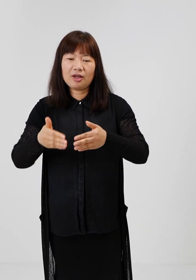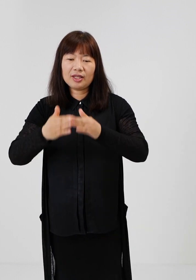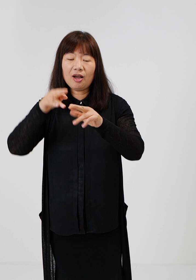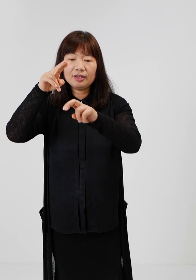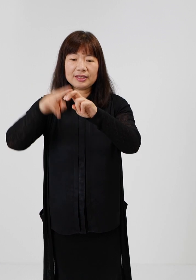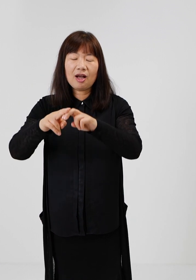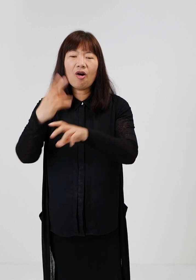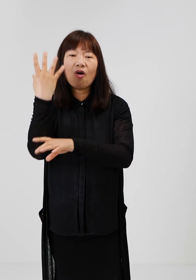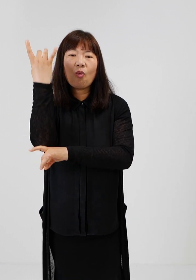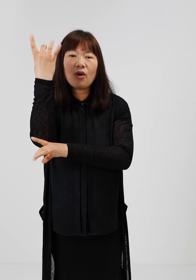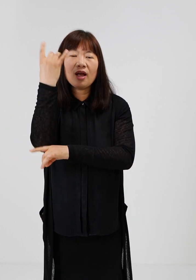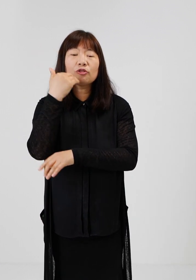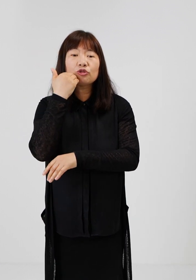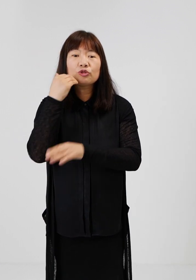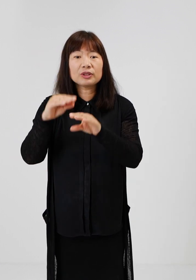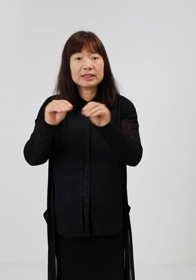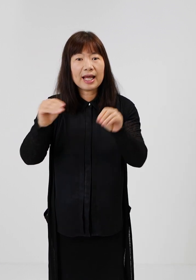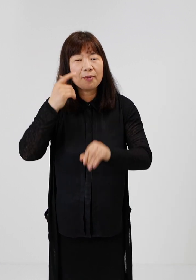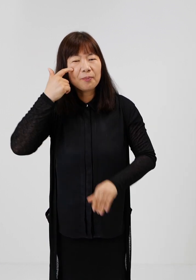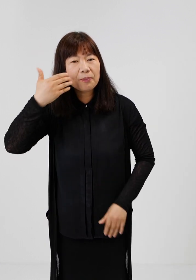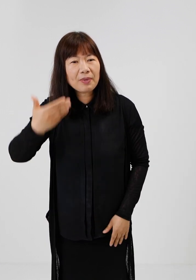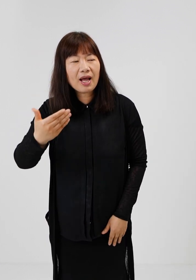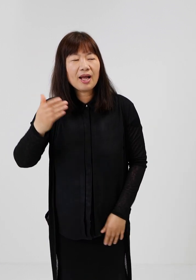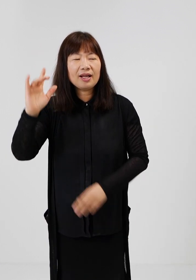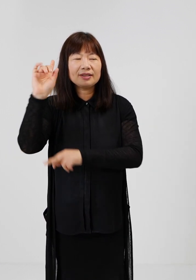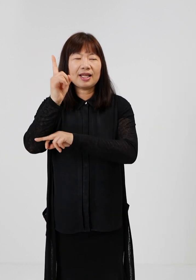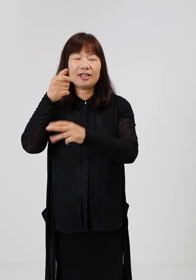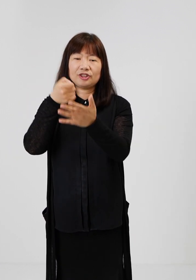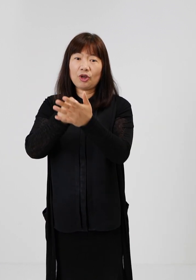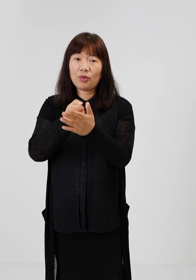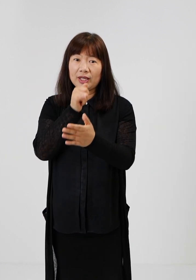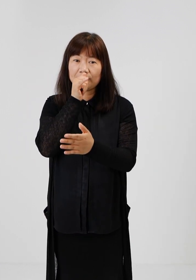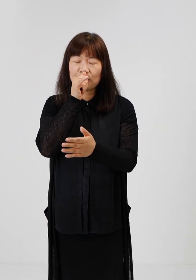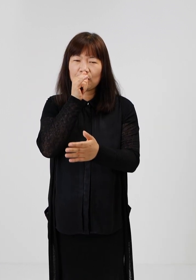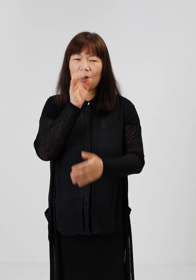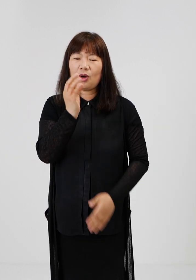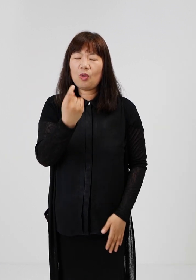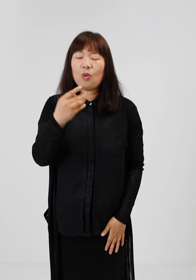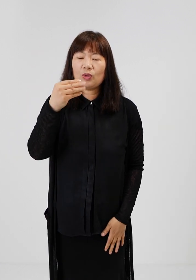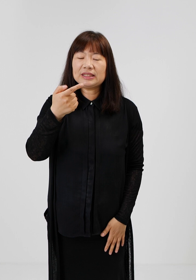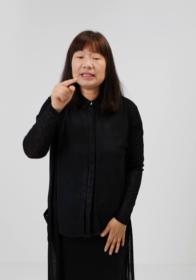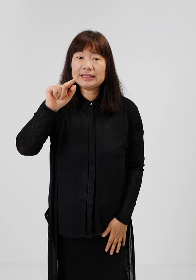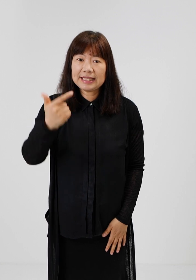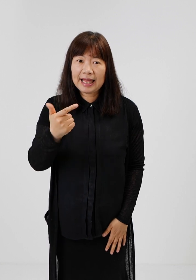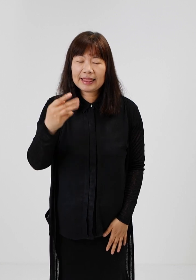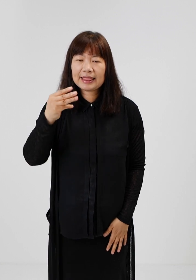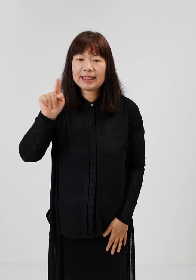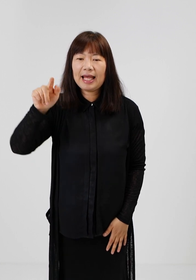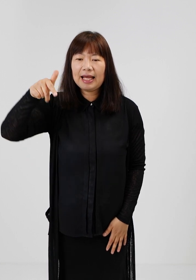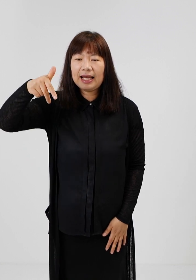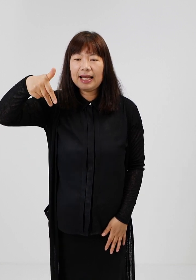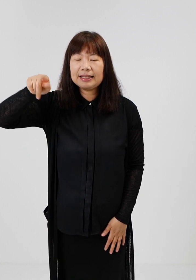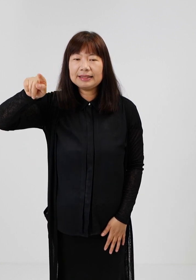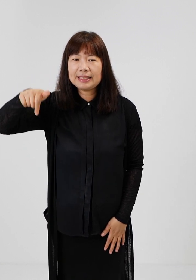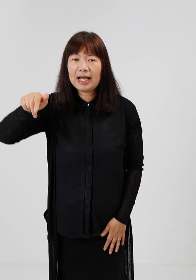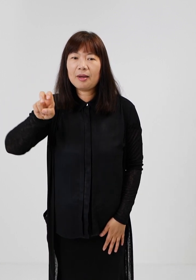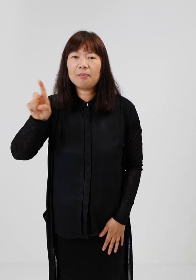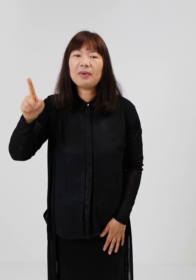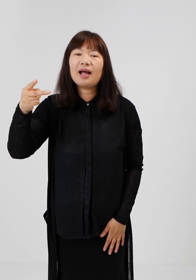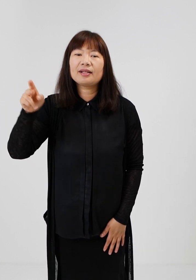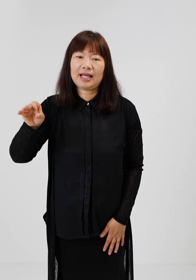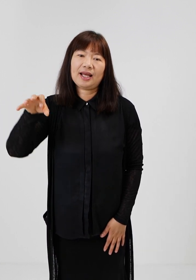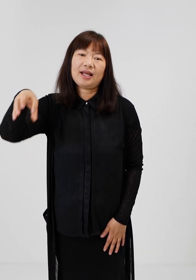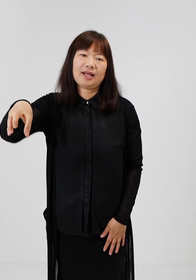터는 원래 누구의 땅이었나요? 다윗이 정했던 오르난의 타작마당이었어요.